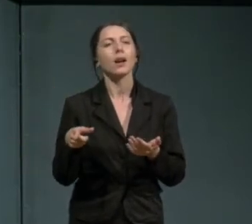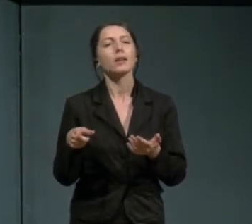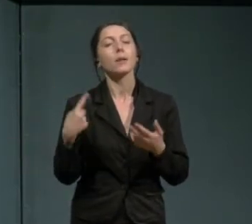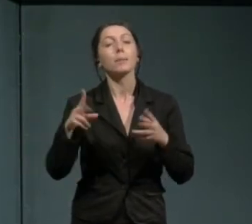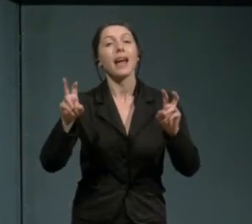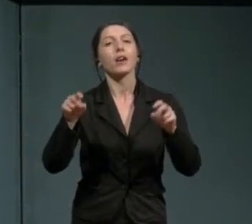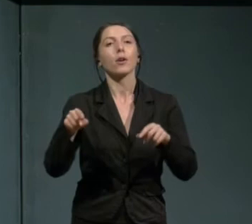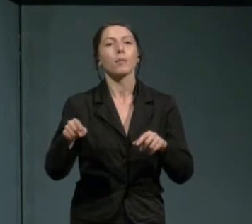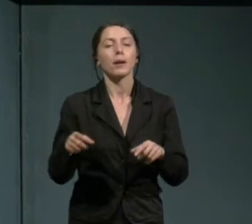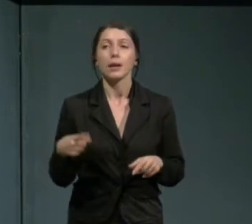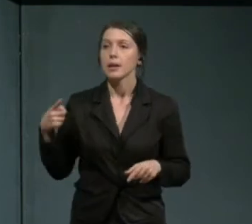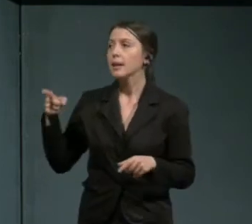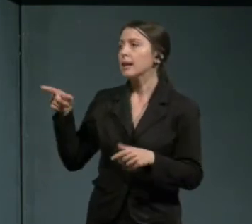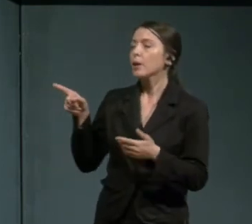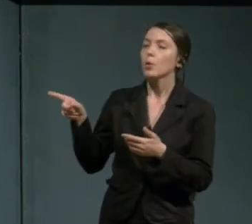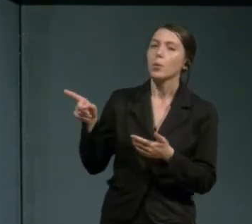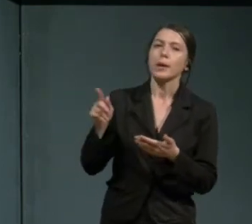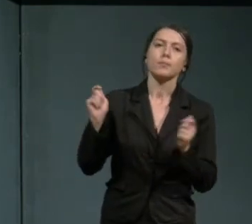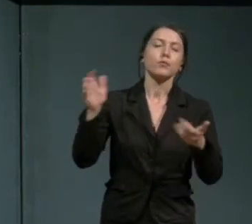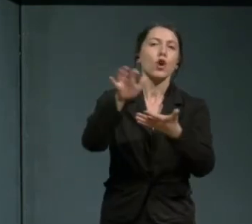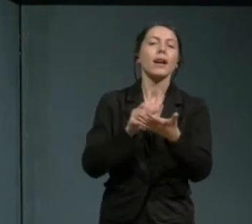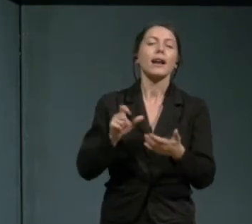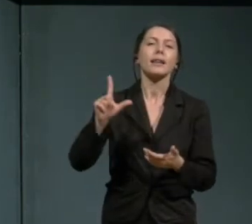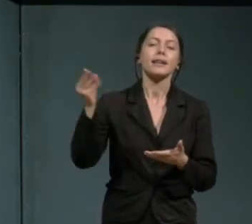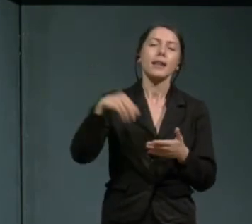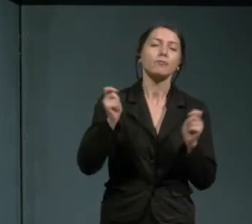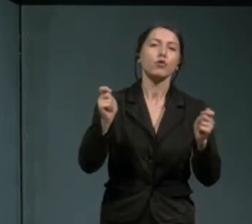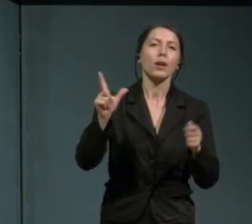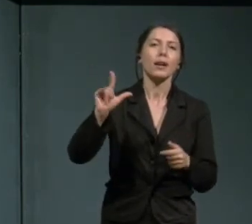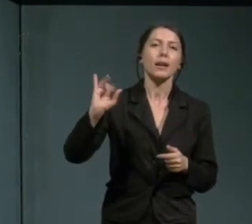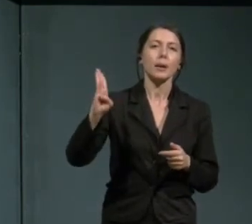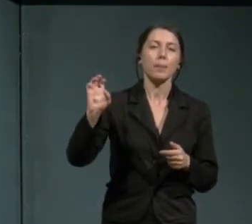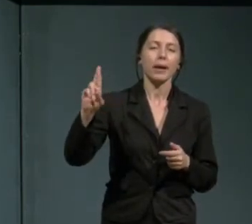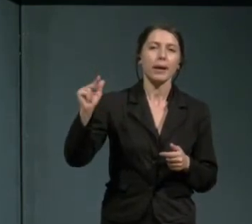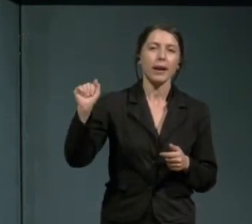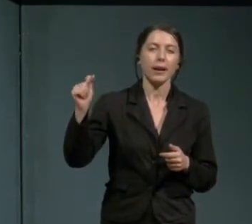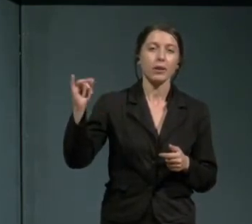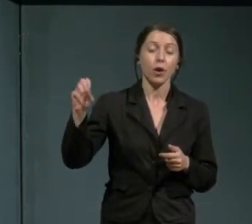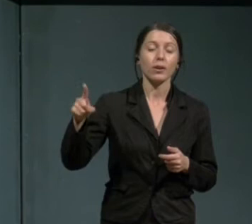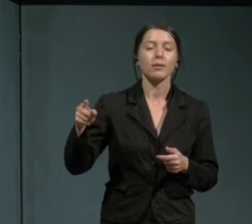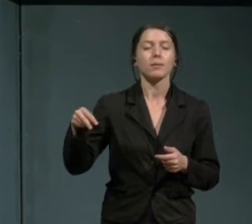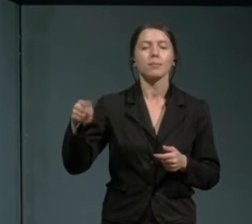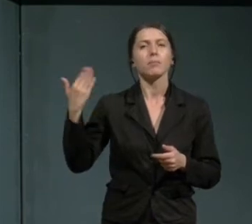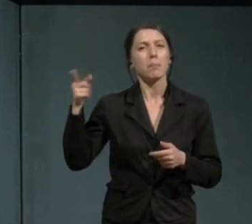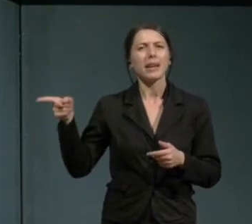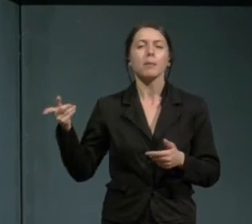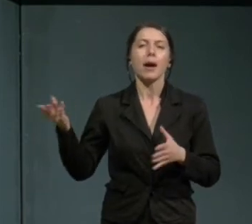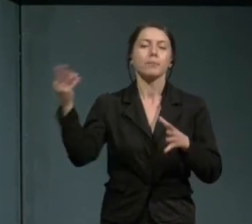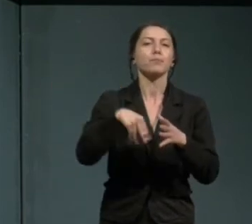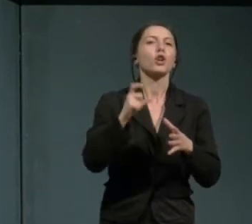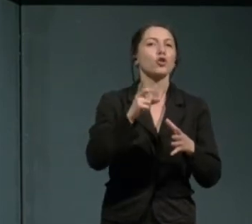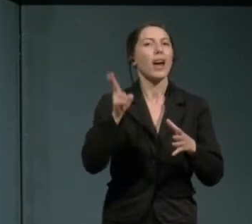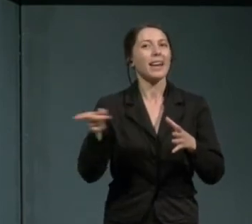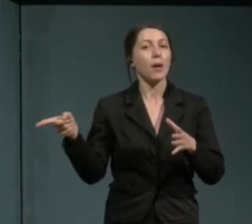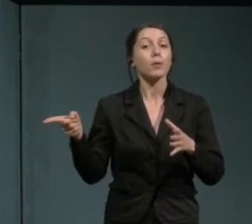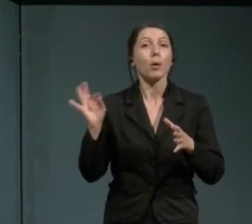tematica questo liberazione che era solido che era presente il giorno in cui hanno dato l'assalto